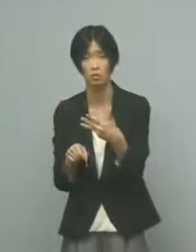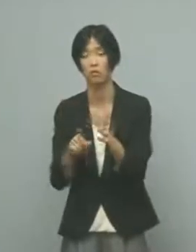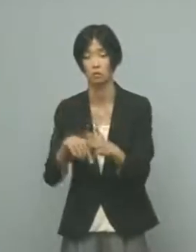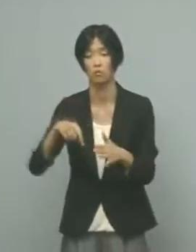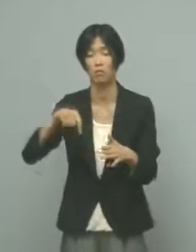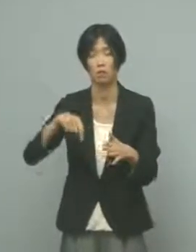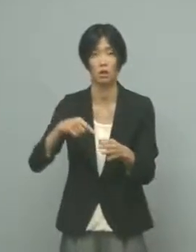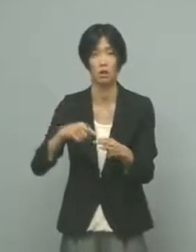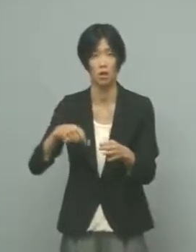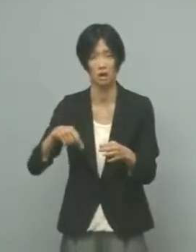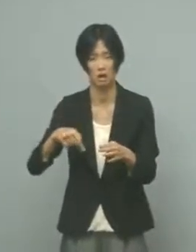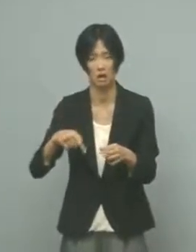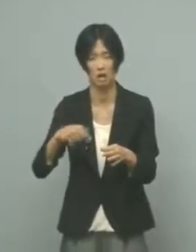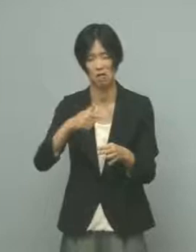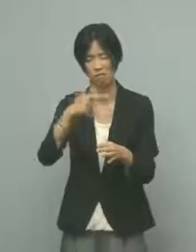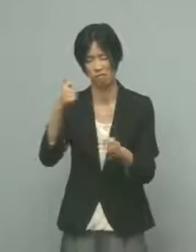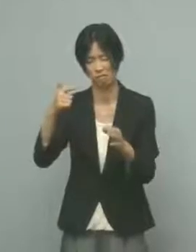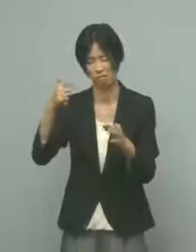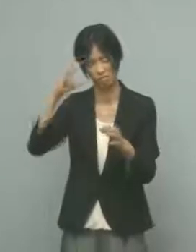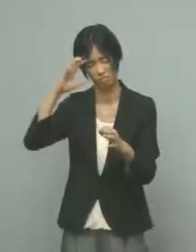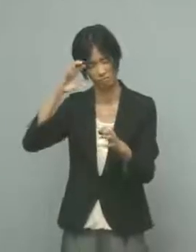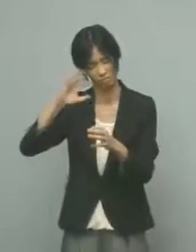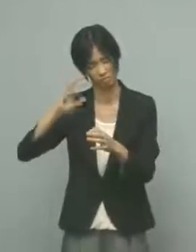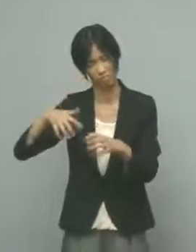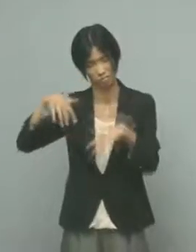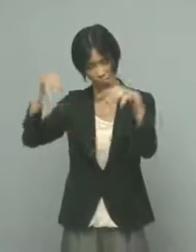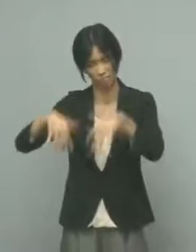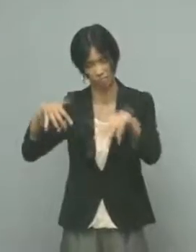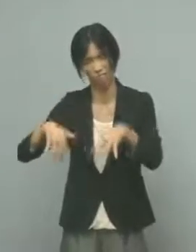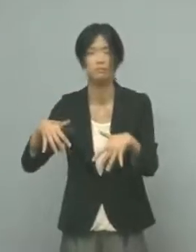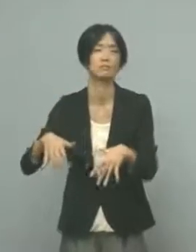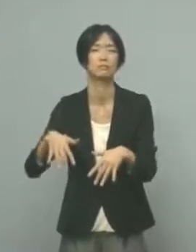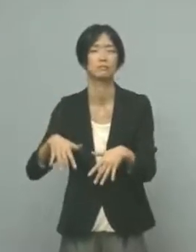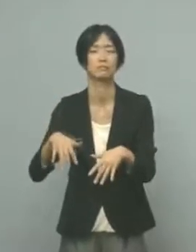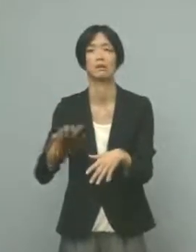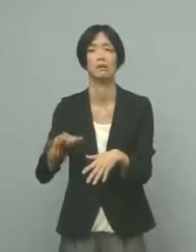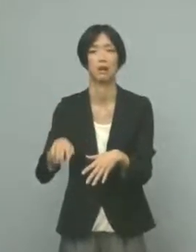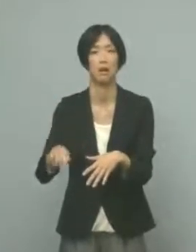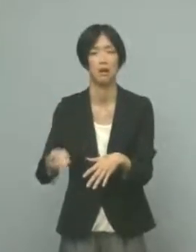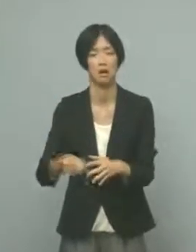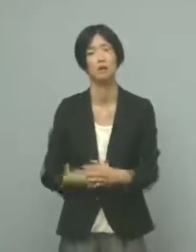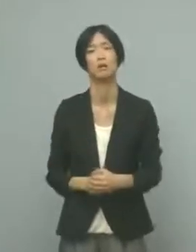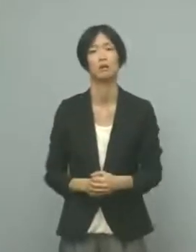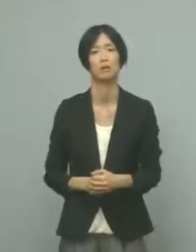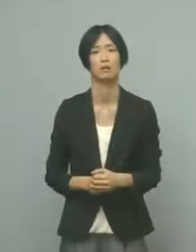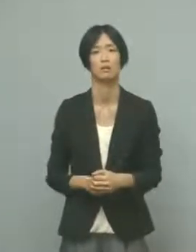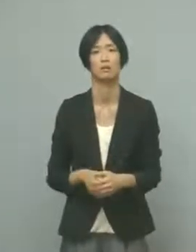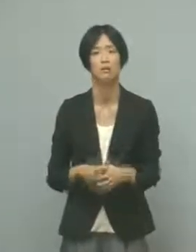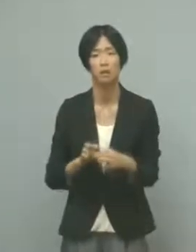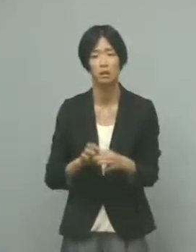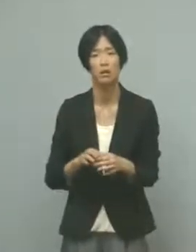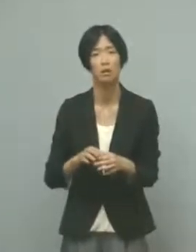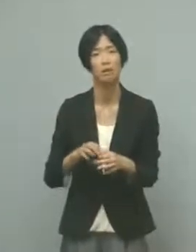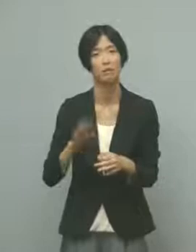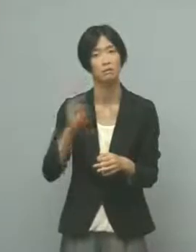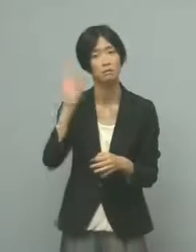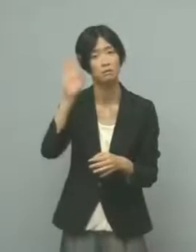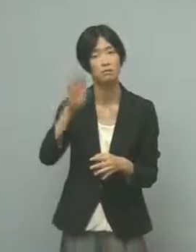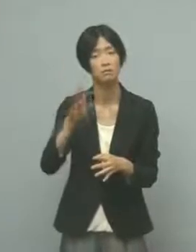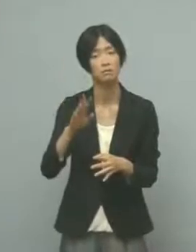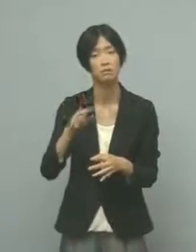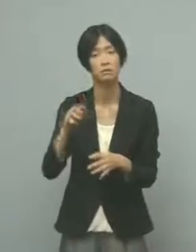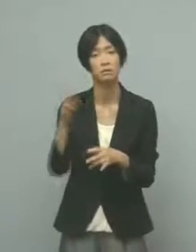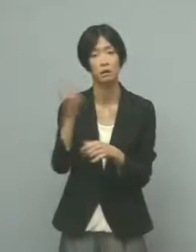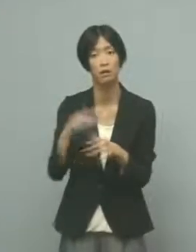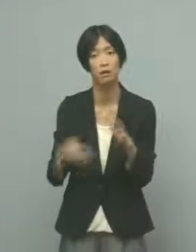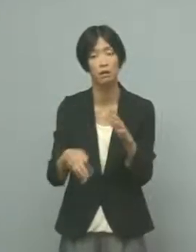で豪雨災害というものもあったわけであります。本当にいつ大きな災害が